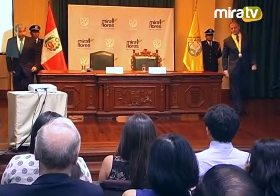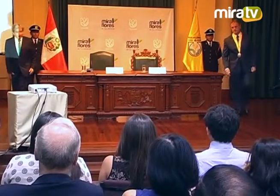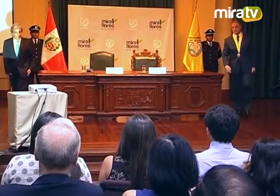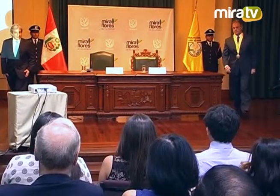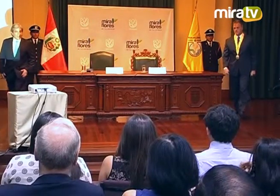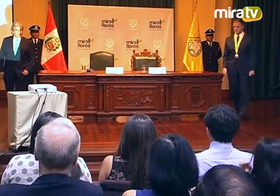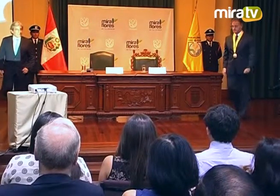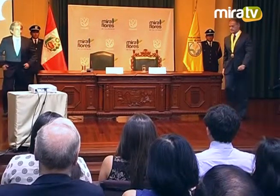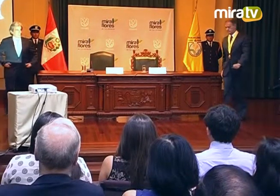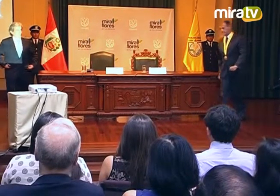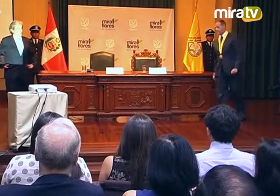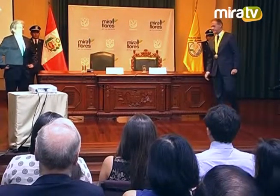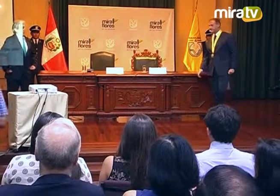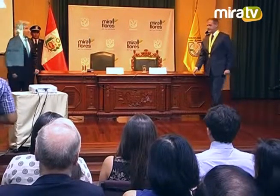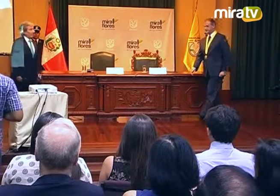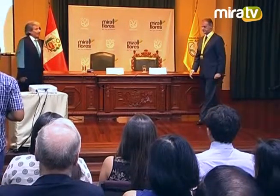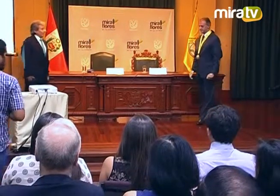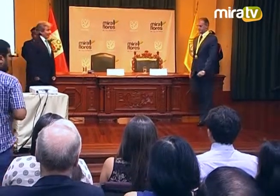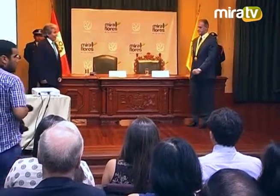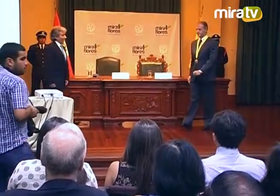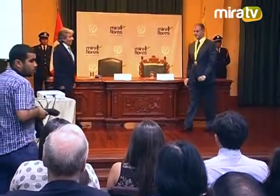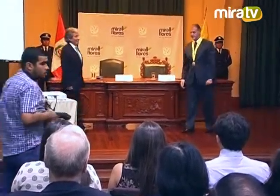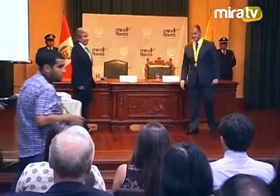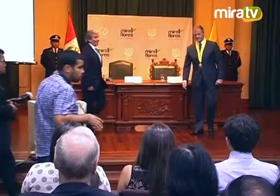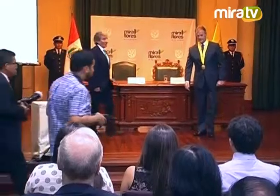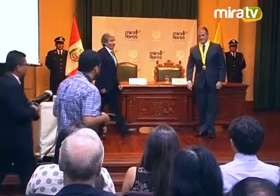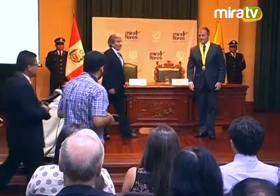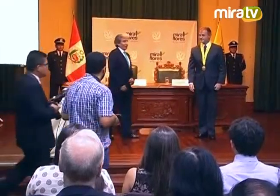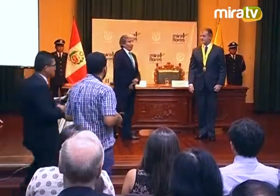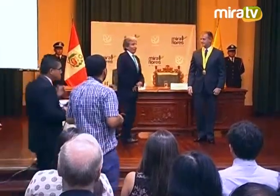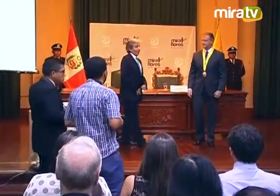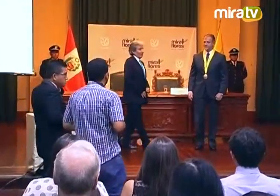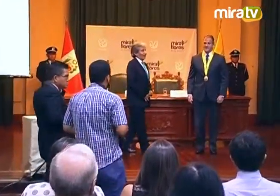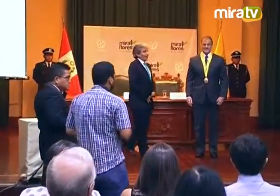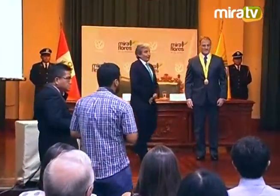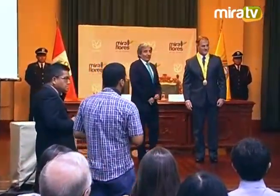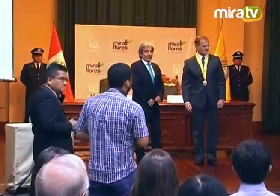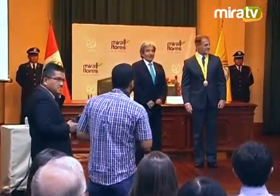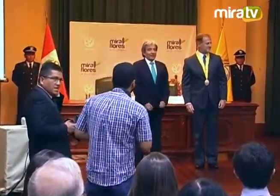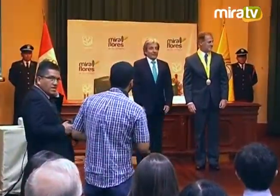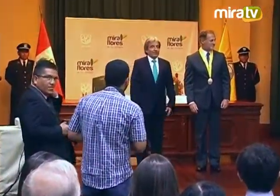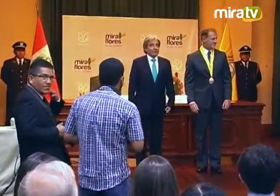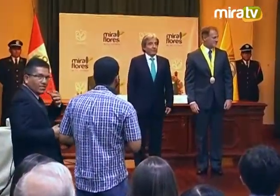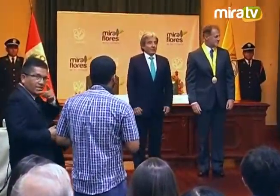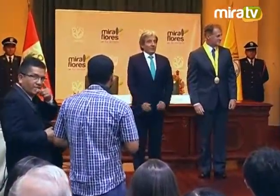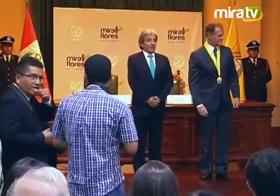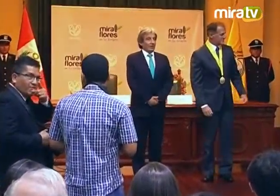del Ambiente, en el grado de Ciudadano Ejemplar, categoría Medio Ambiente.